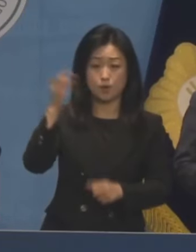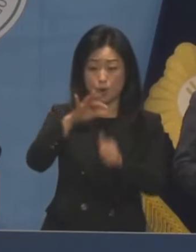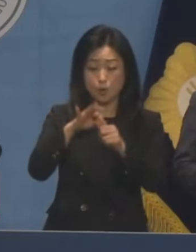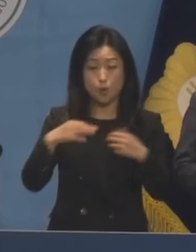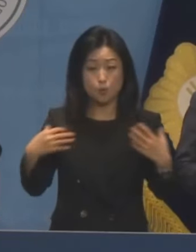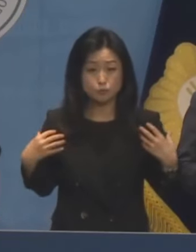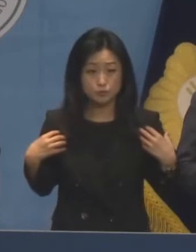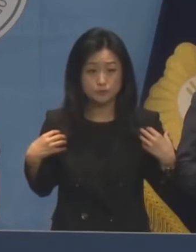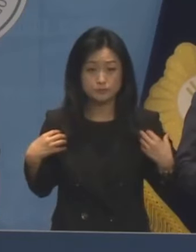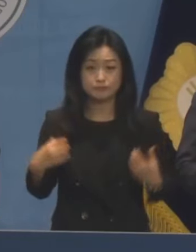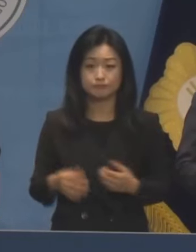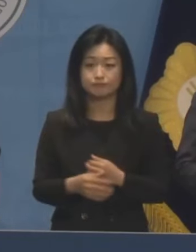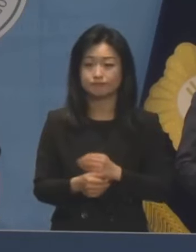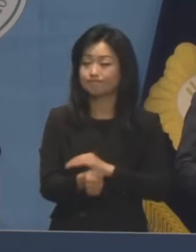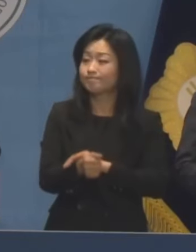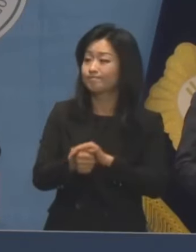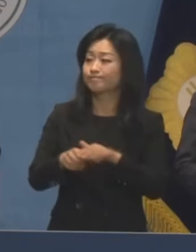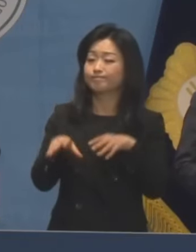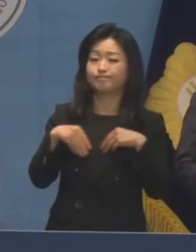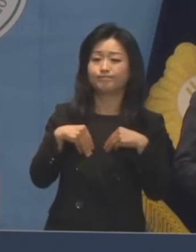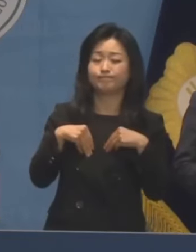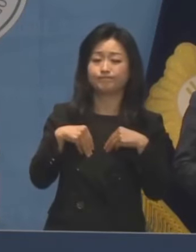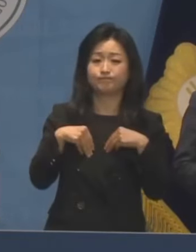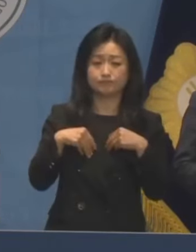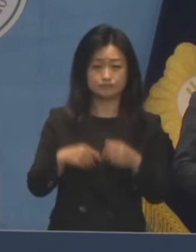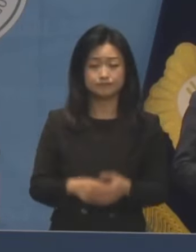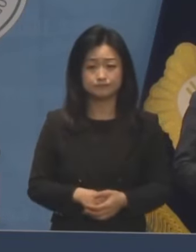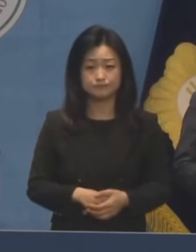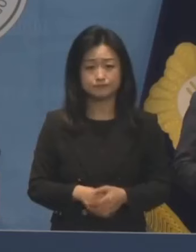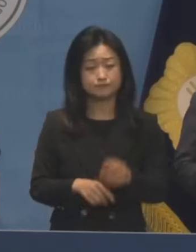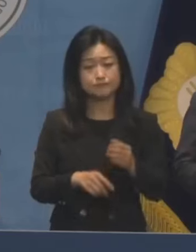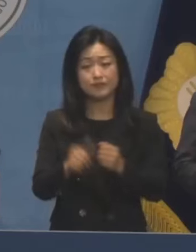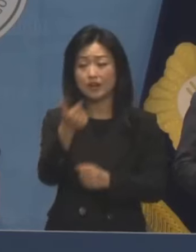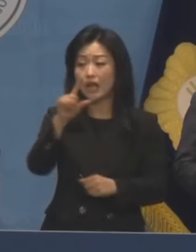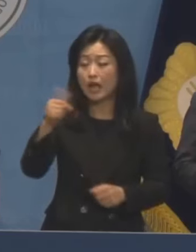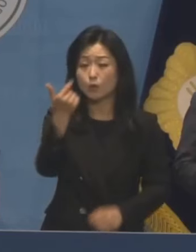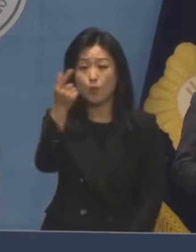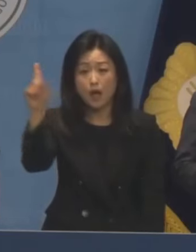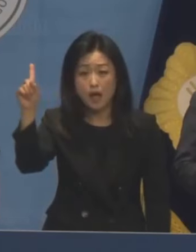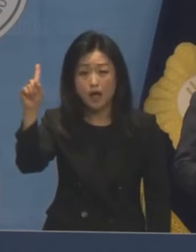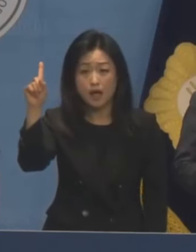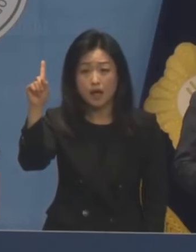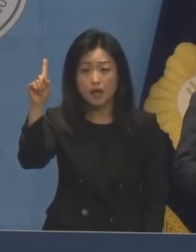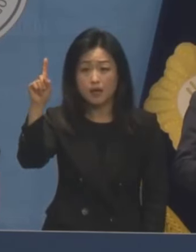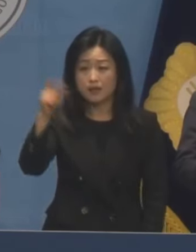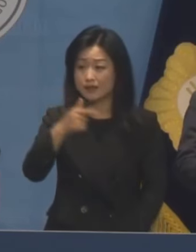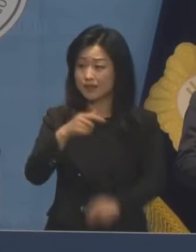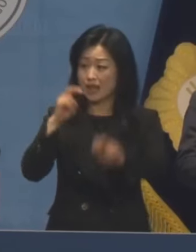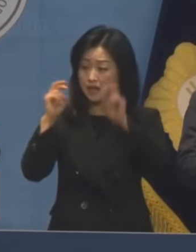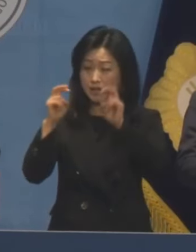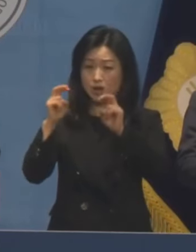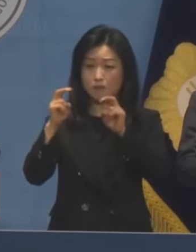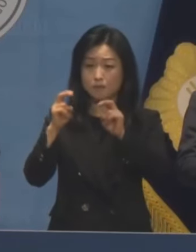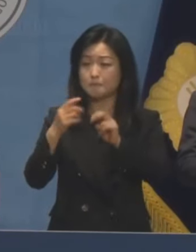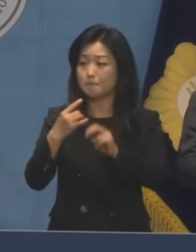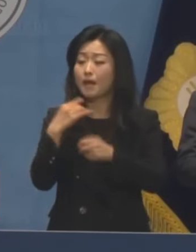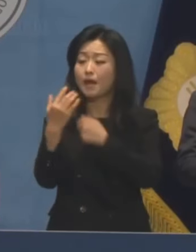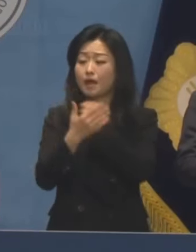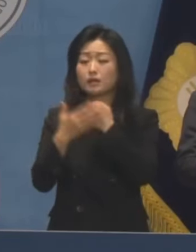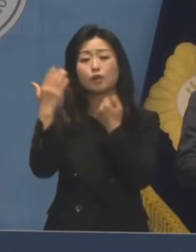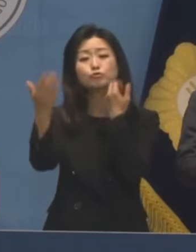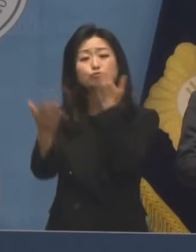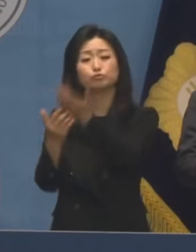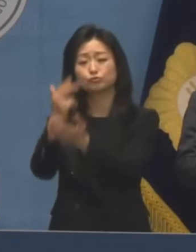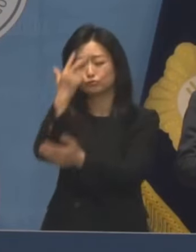고용노동부는 아무것도 하지 않았습니다 왜 하나에게만 재벌에게 모든 것을